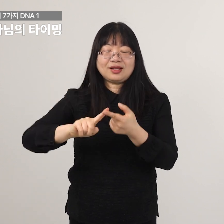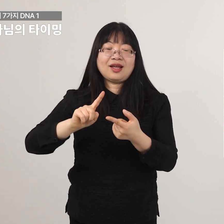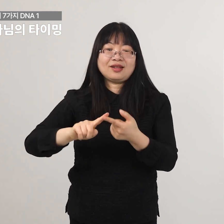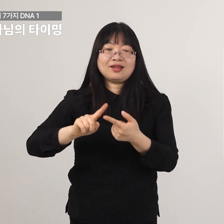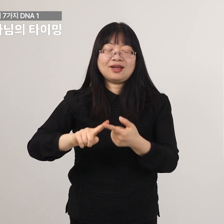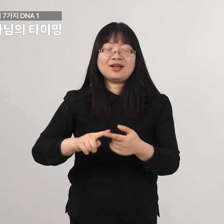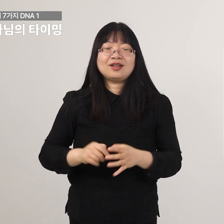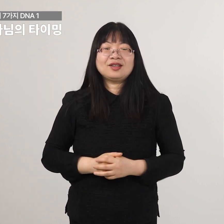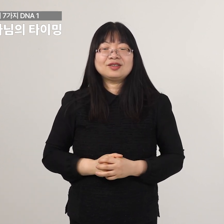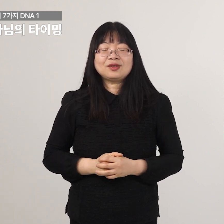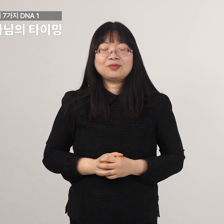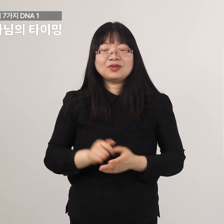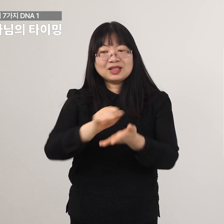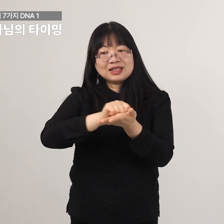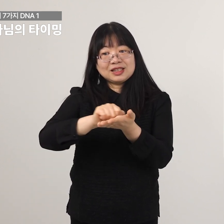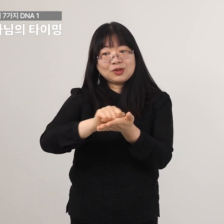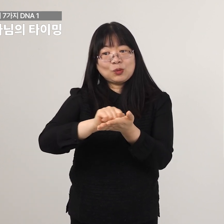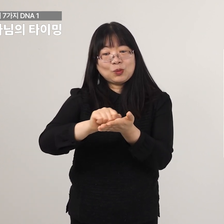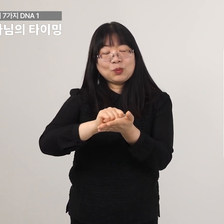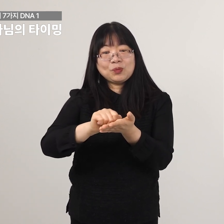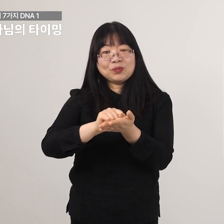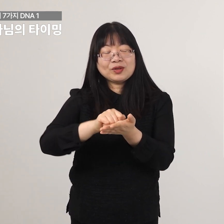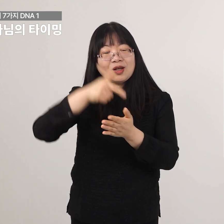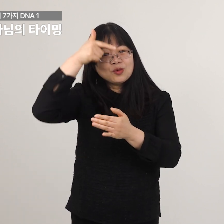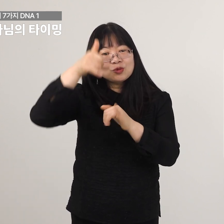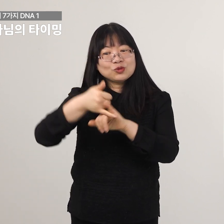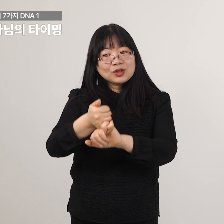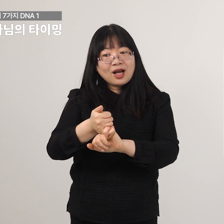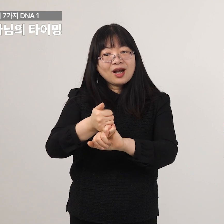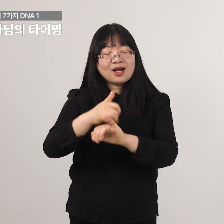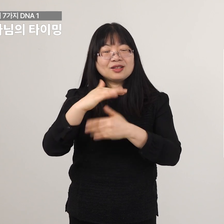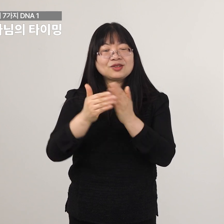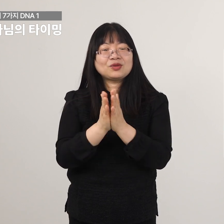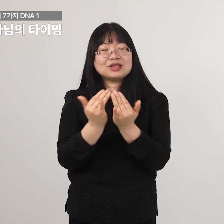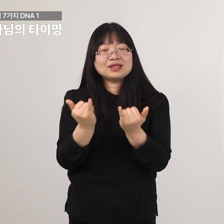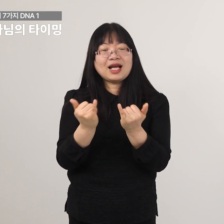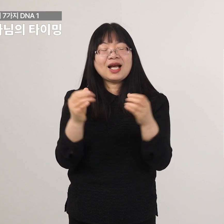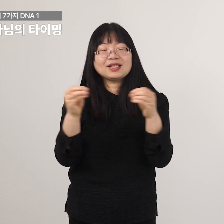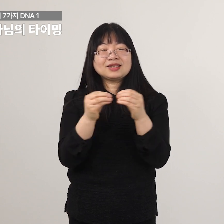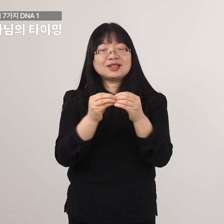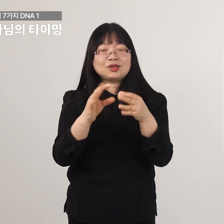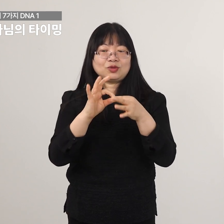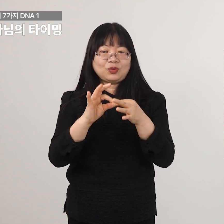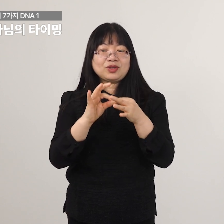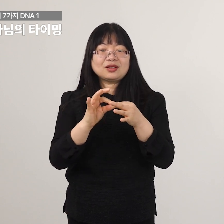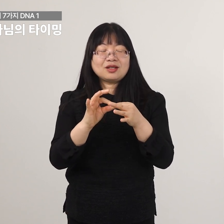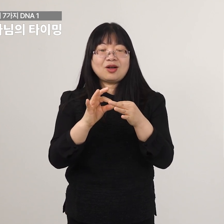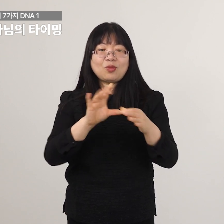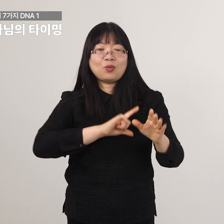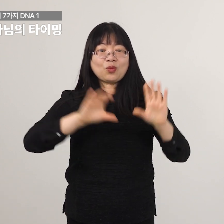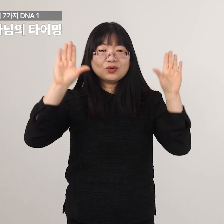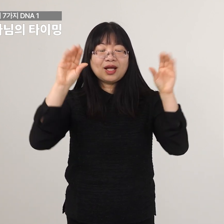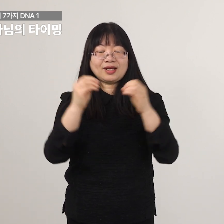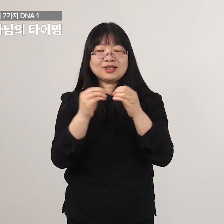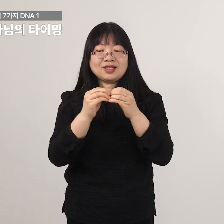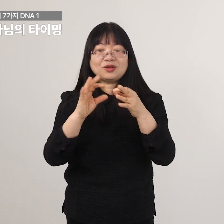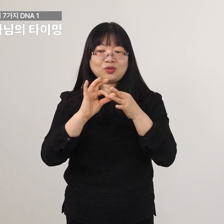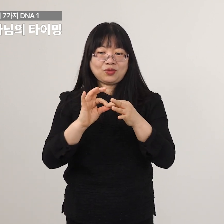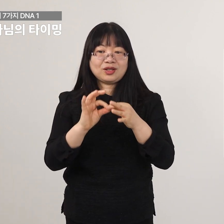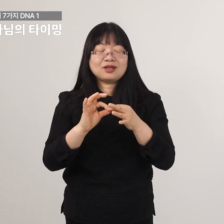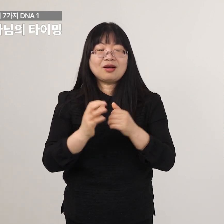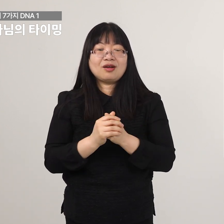되는지에 대한 기록들이 구약의 선지자들의 글을 통해서 모세의 글을